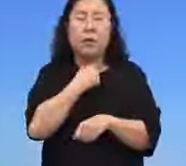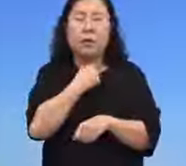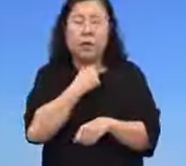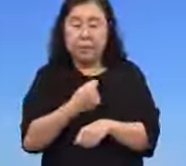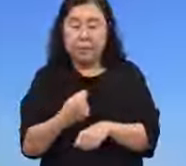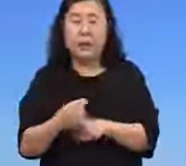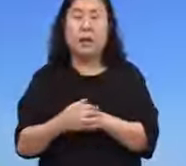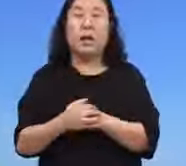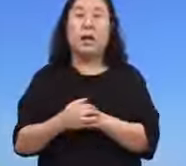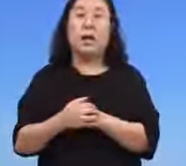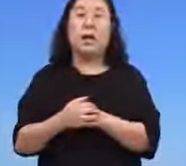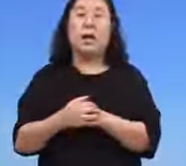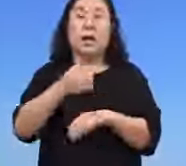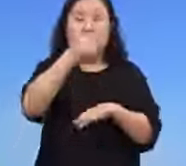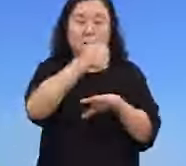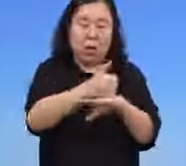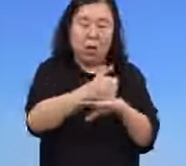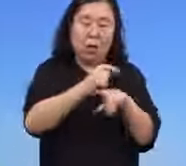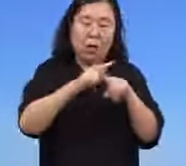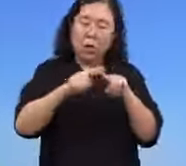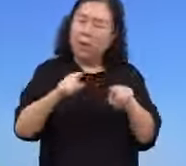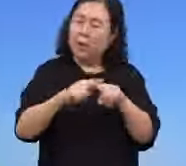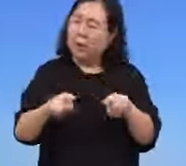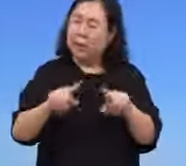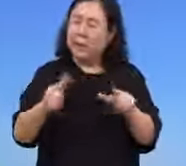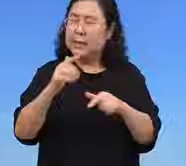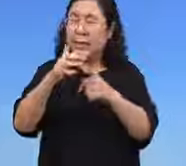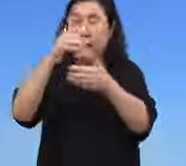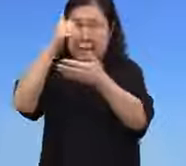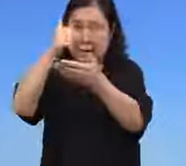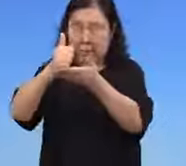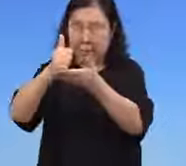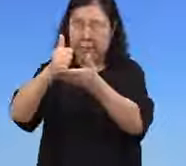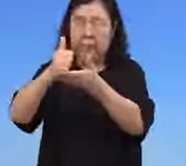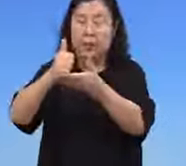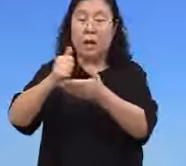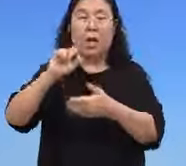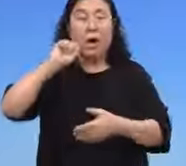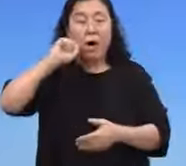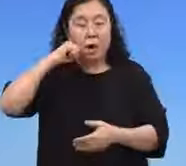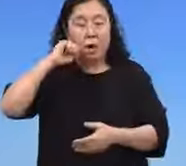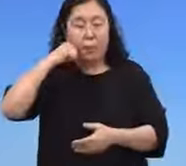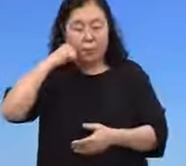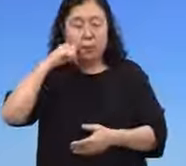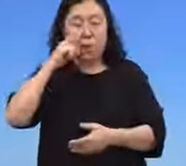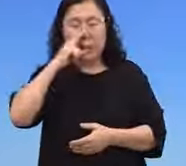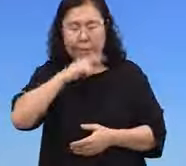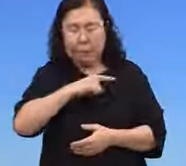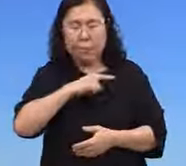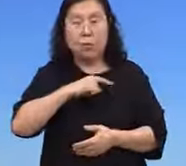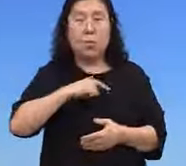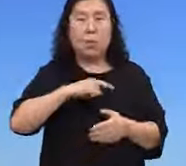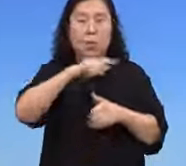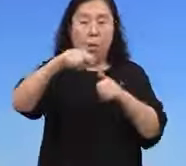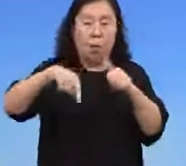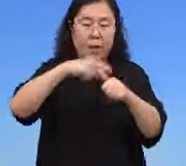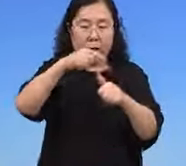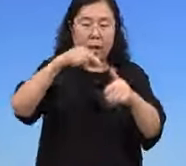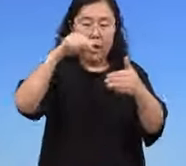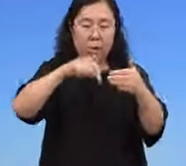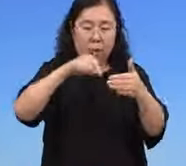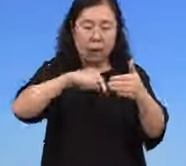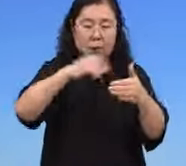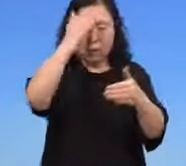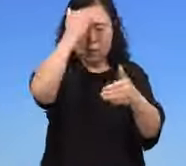축복하기 원합니다. 결과를 보고 평가하지 아니하시는 하나님이 이런 어렵고 열악한 환경 속에서도